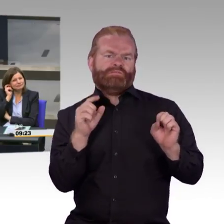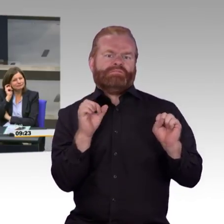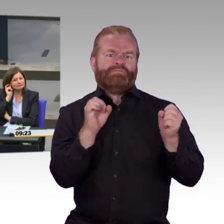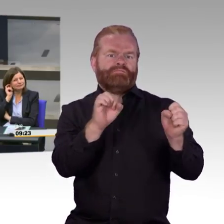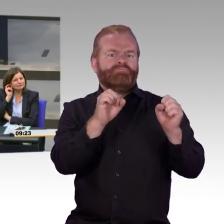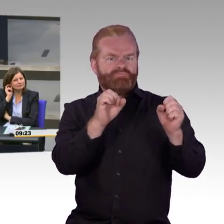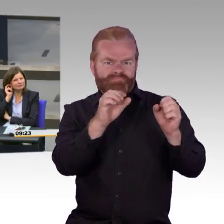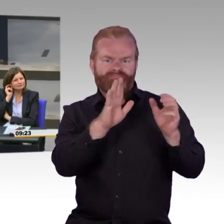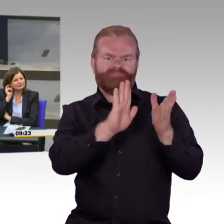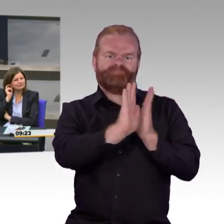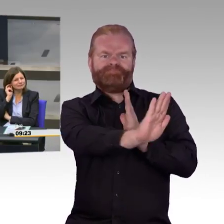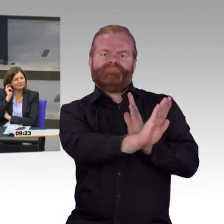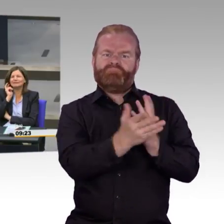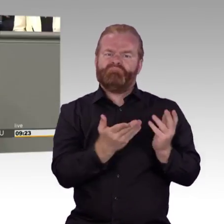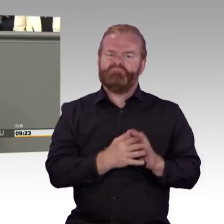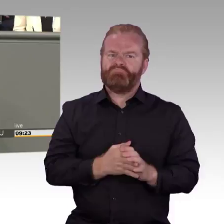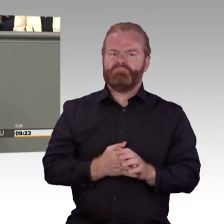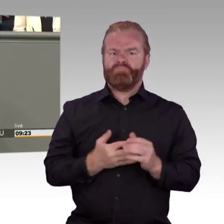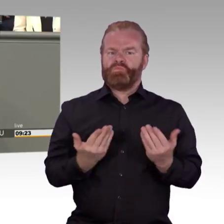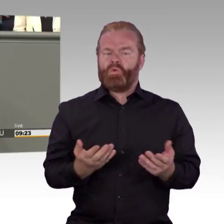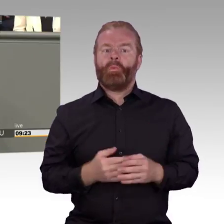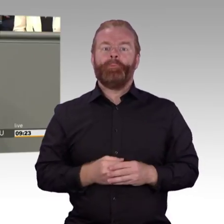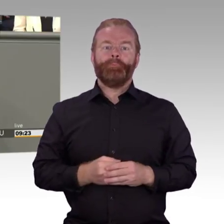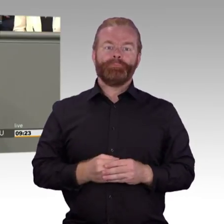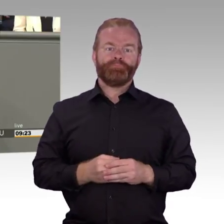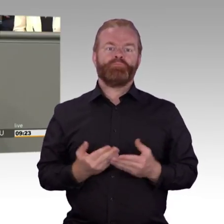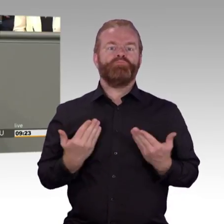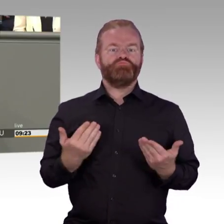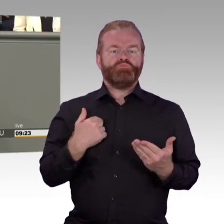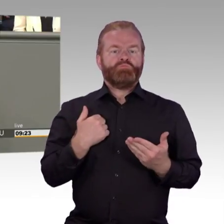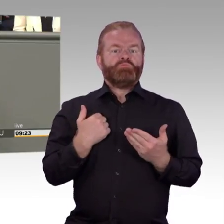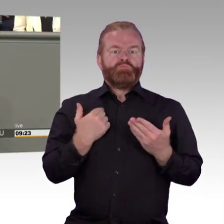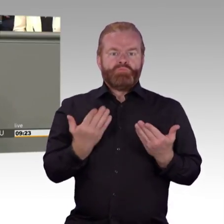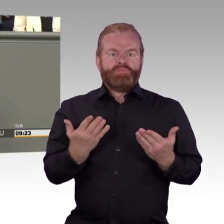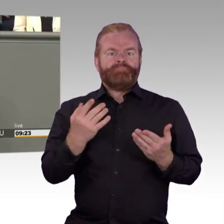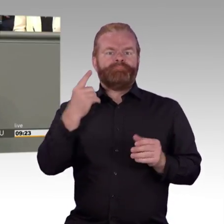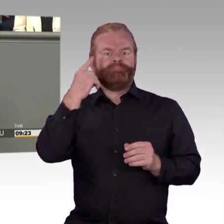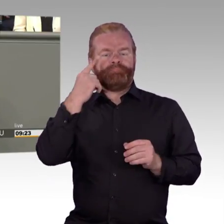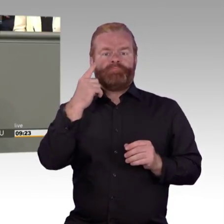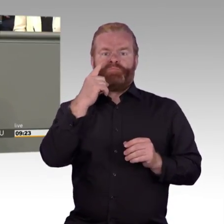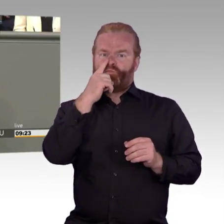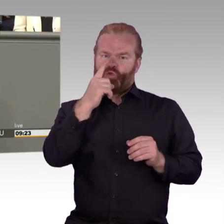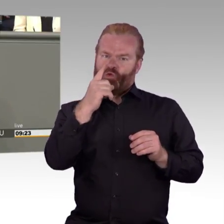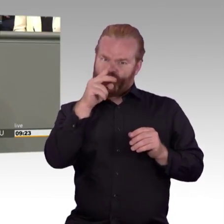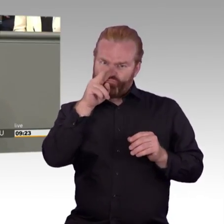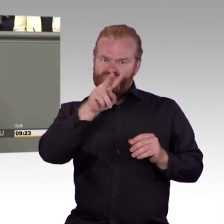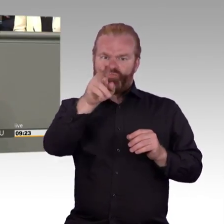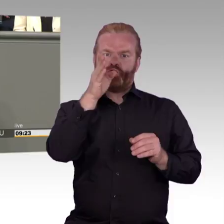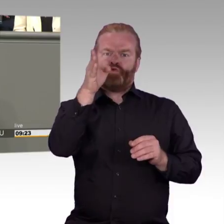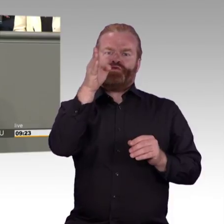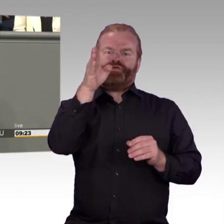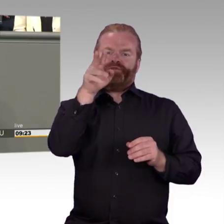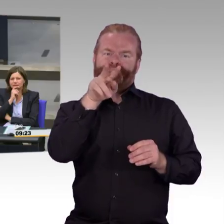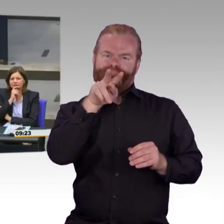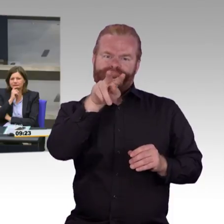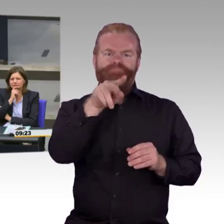wir wirklich gewillt, uns dieser Problematik sehr, sehr schnell und sehr effektiv anzunehmen. Also im September